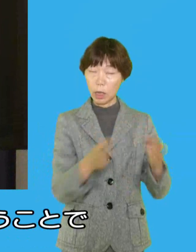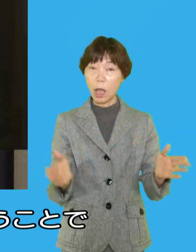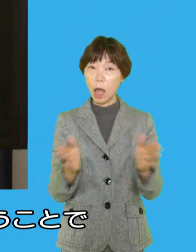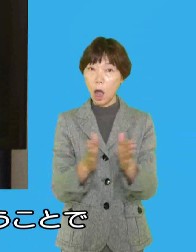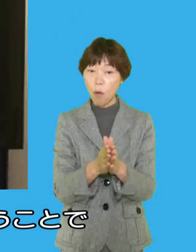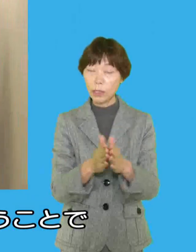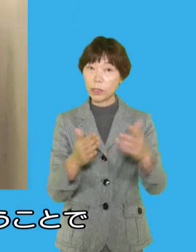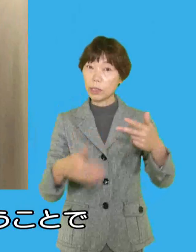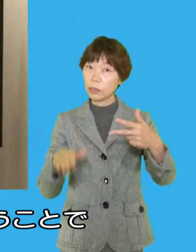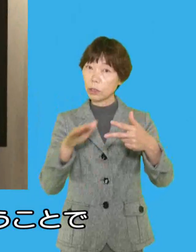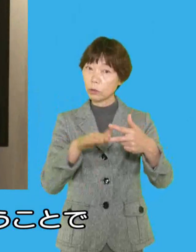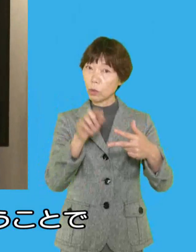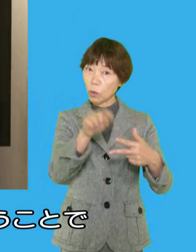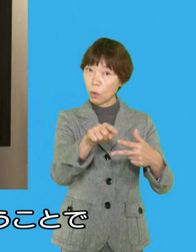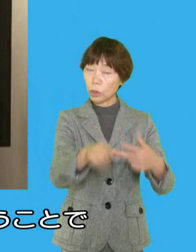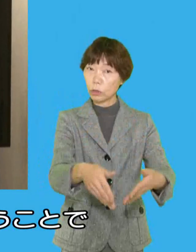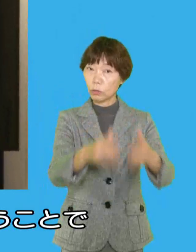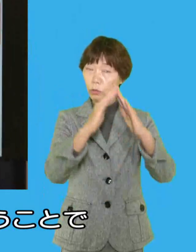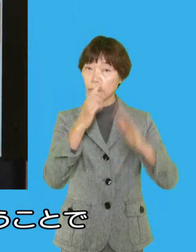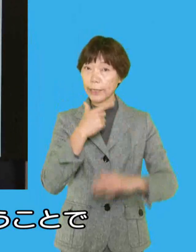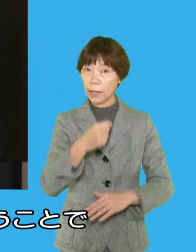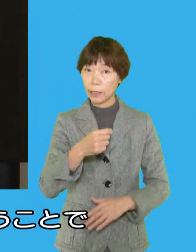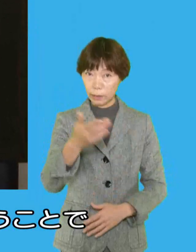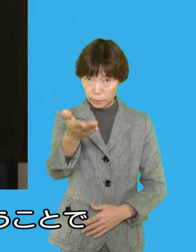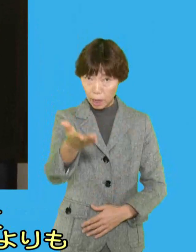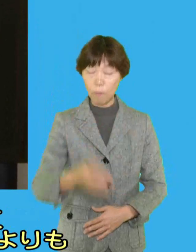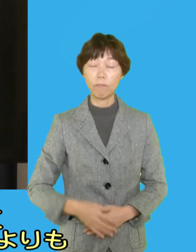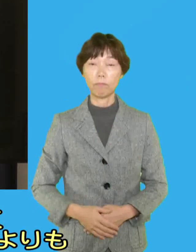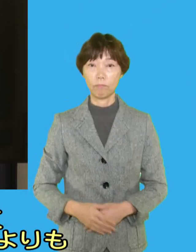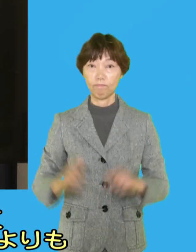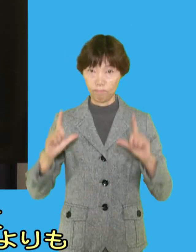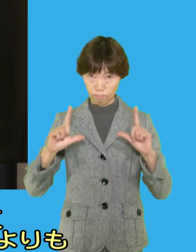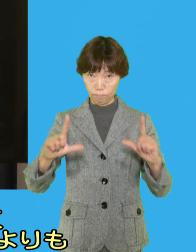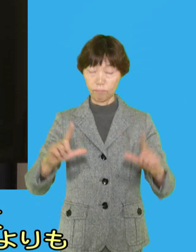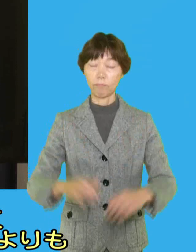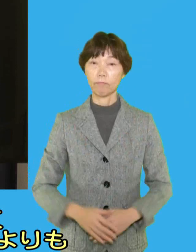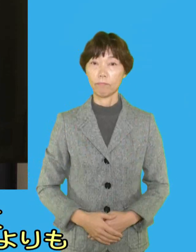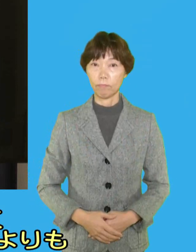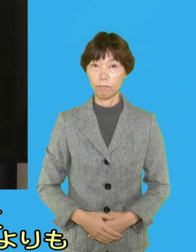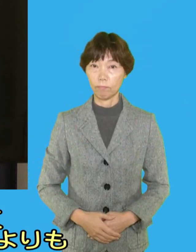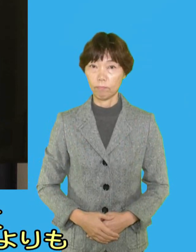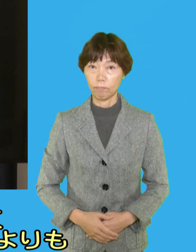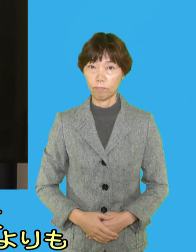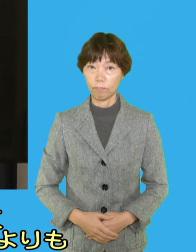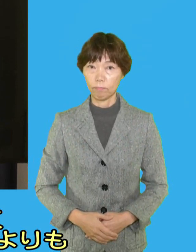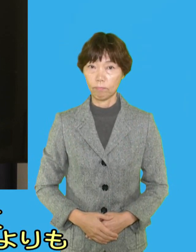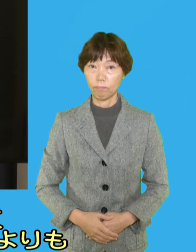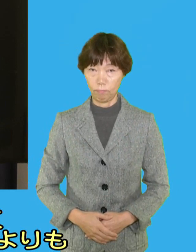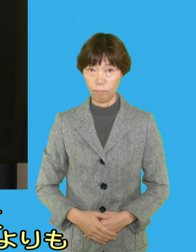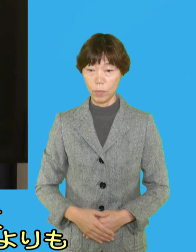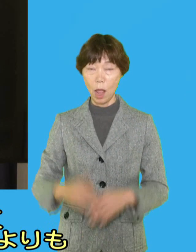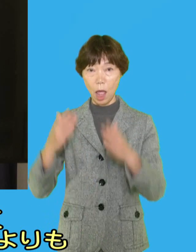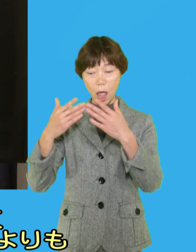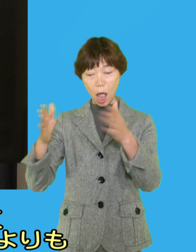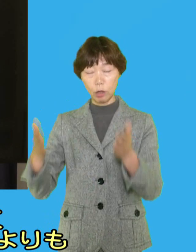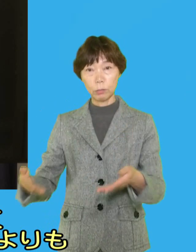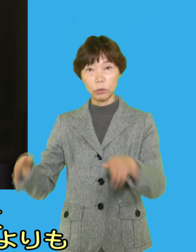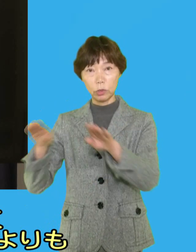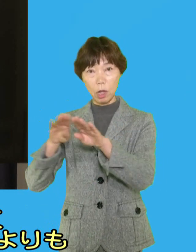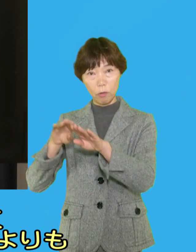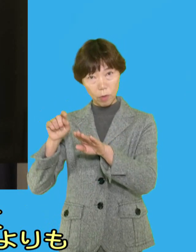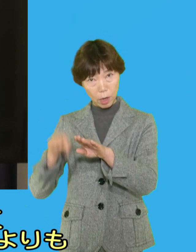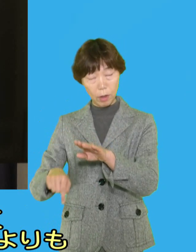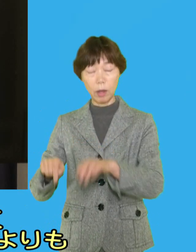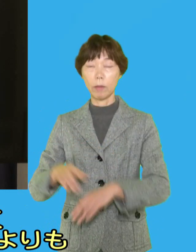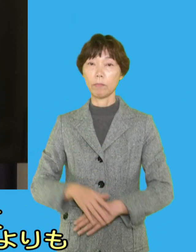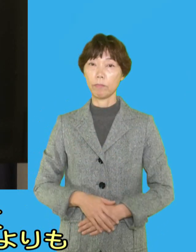ここに作りたいということでよろしいんでしょうか？ 今の、まあ、堺市博物館は、まあ、おそら